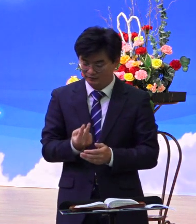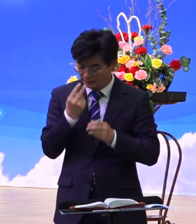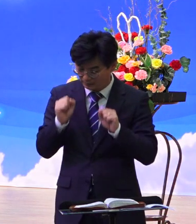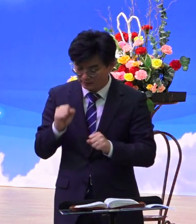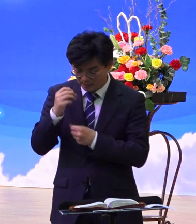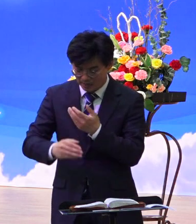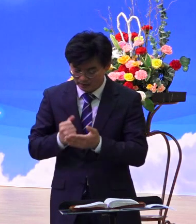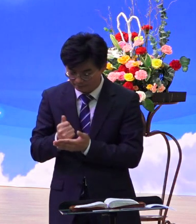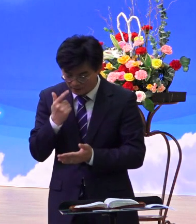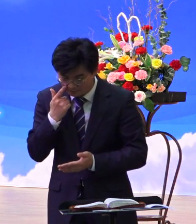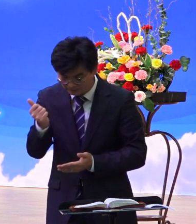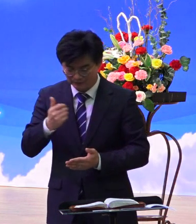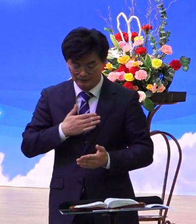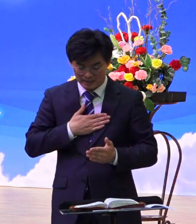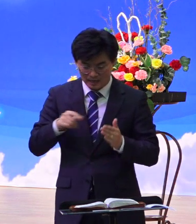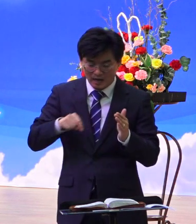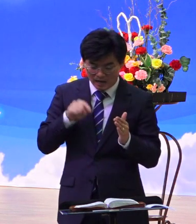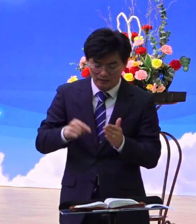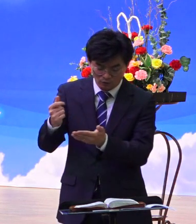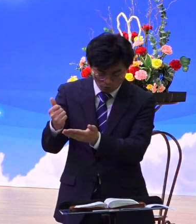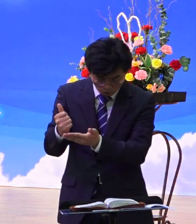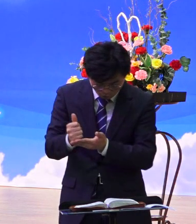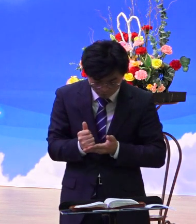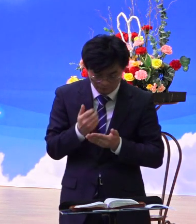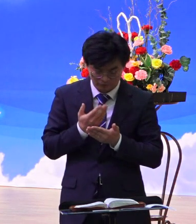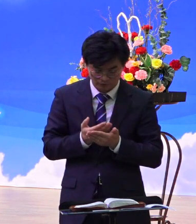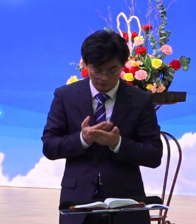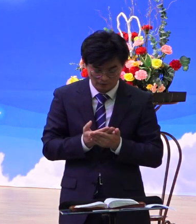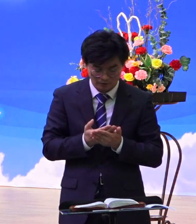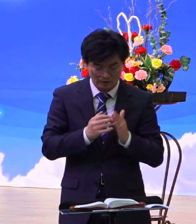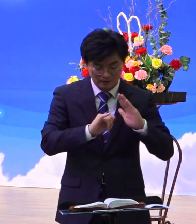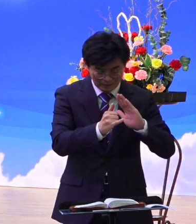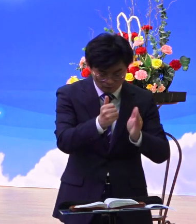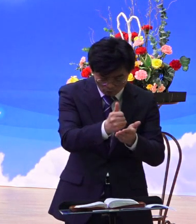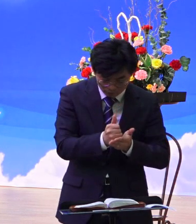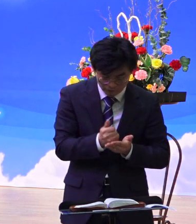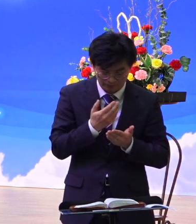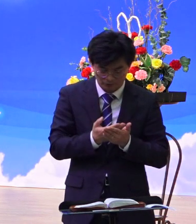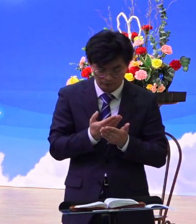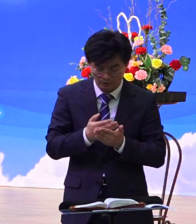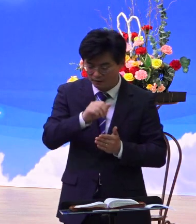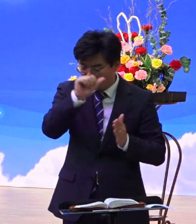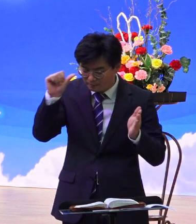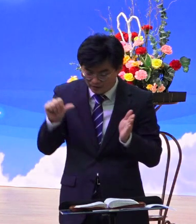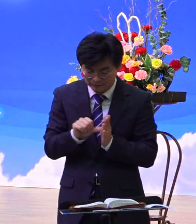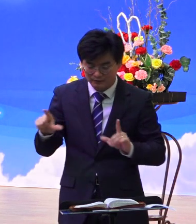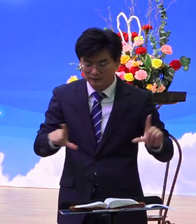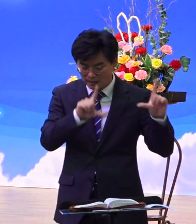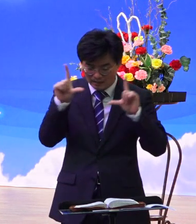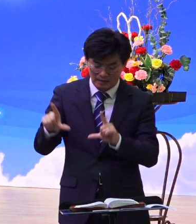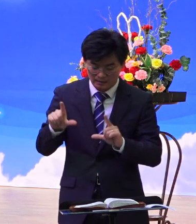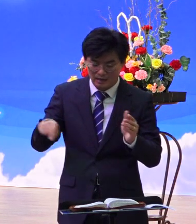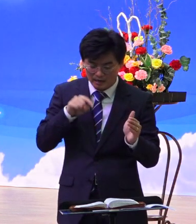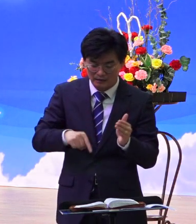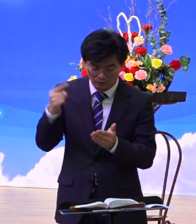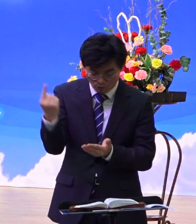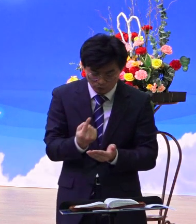속에 오시고 우리의 삶 속에 오셔서 하나님 나라 복음의 놀라운 역사를